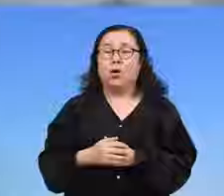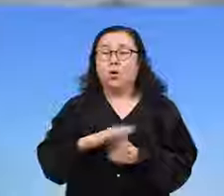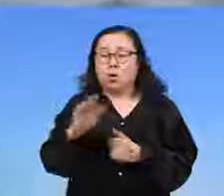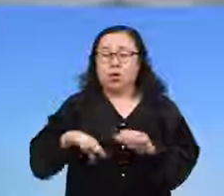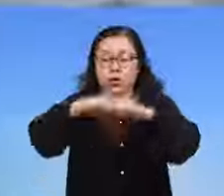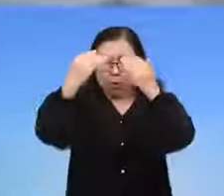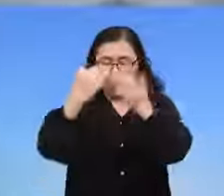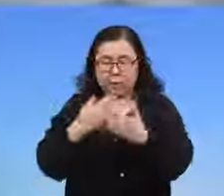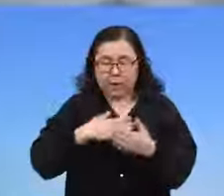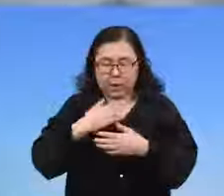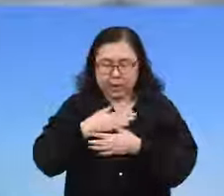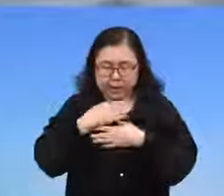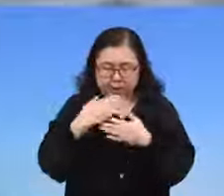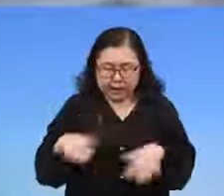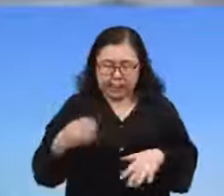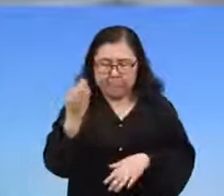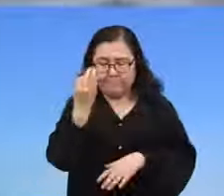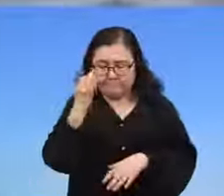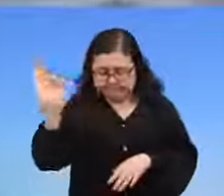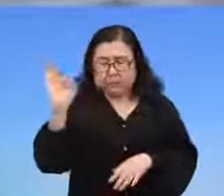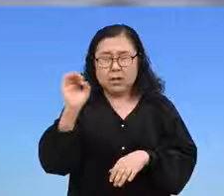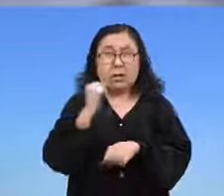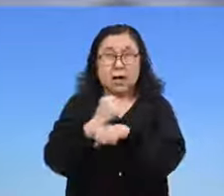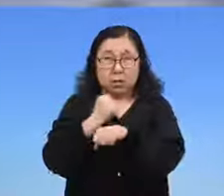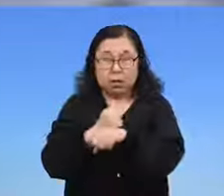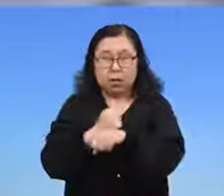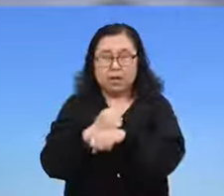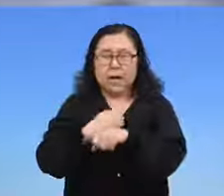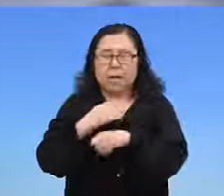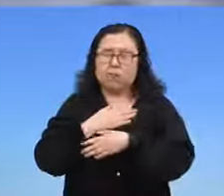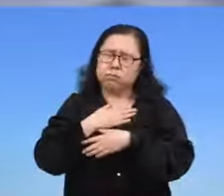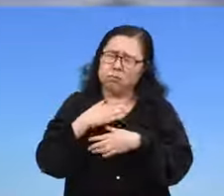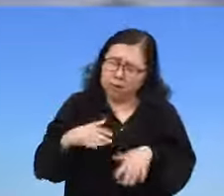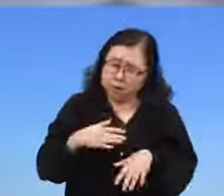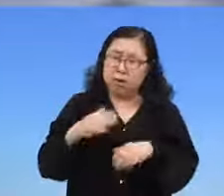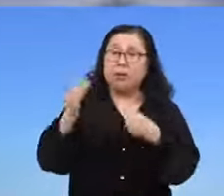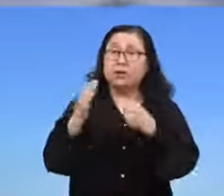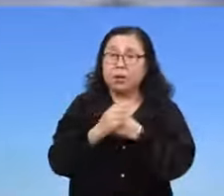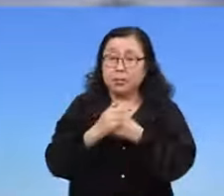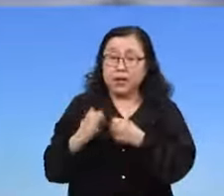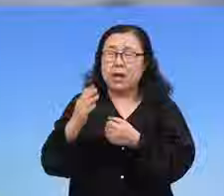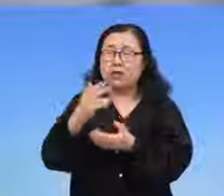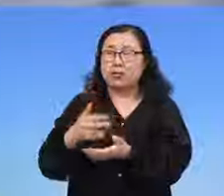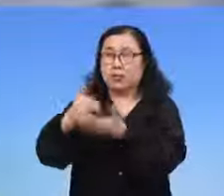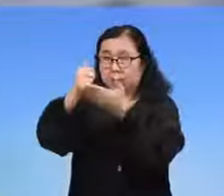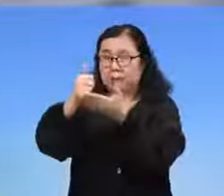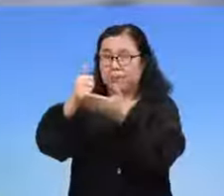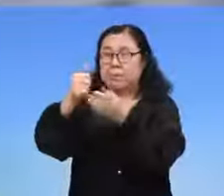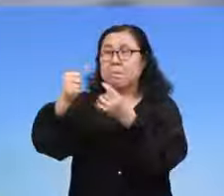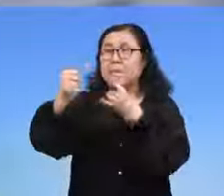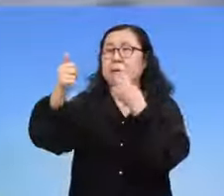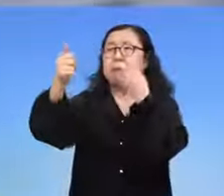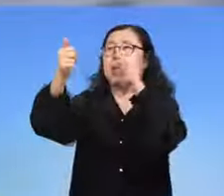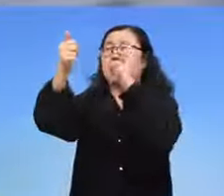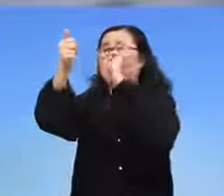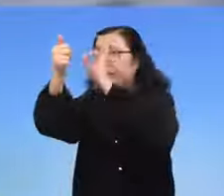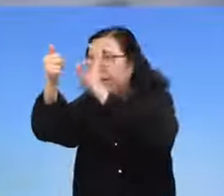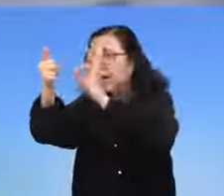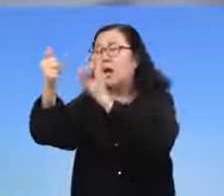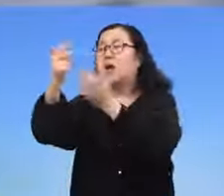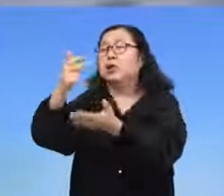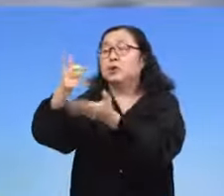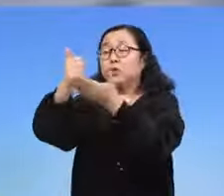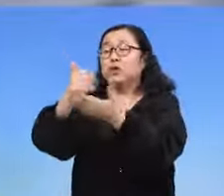모든 것들을 다 시인하고, 그래서 주님 내가 이렇게 연약하기 때문에 그래서 우리는 주님만